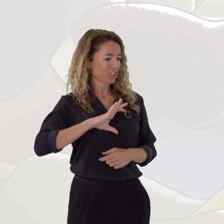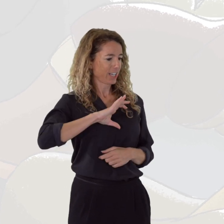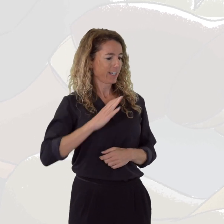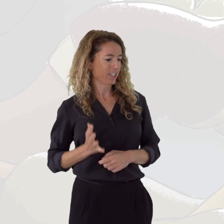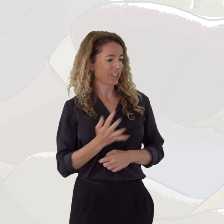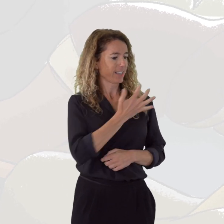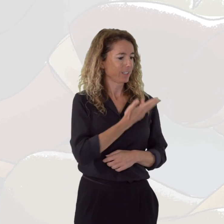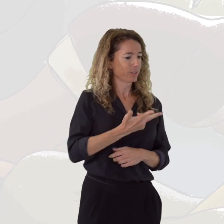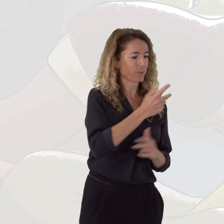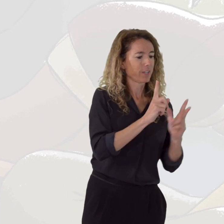Jean.